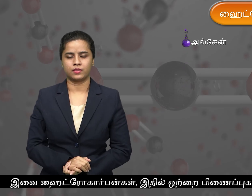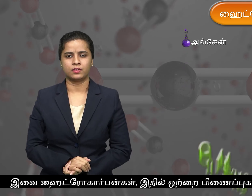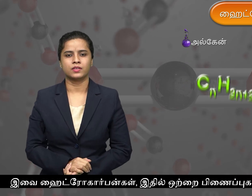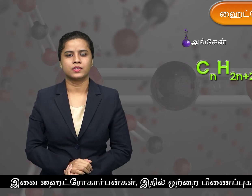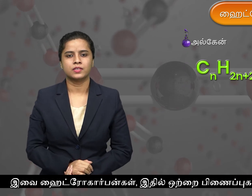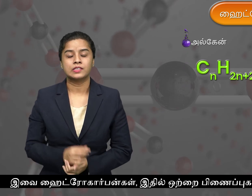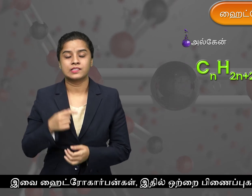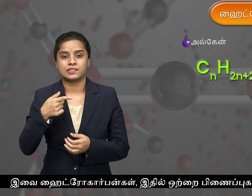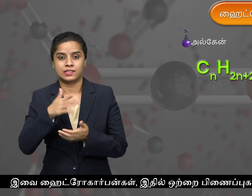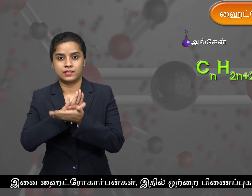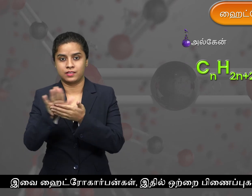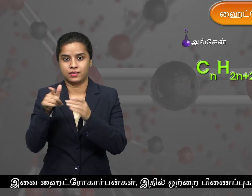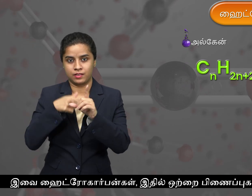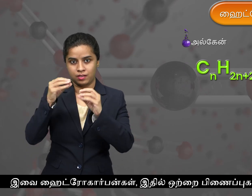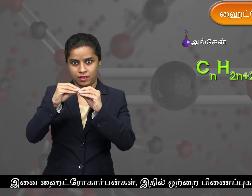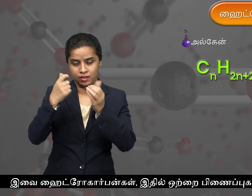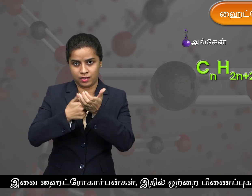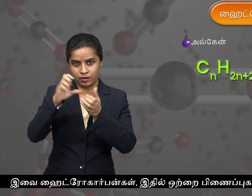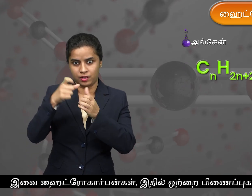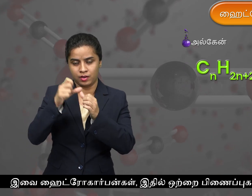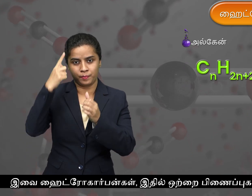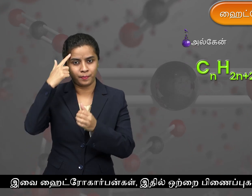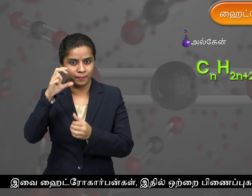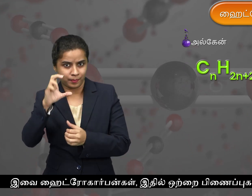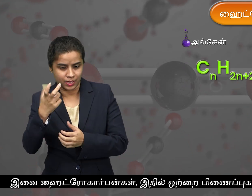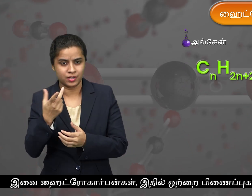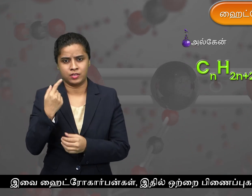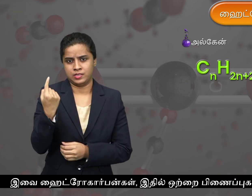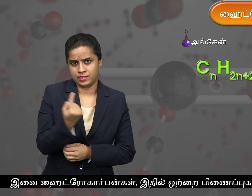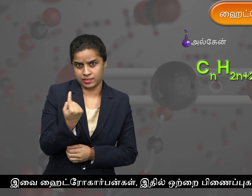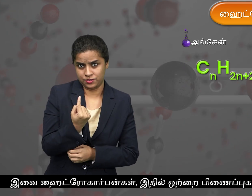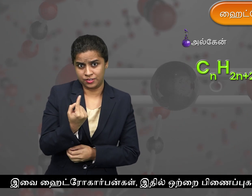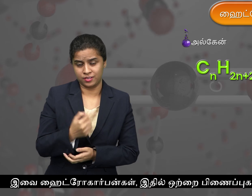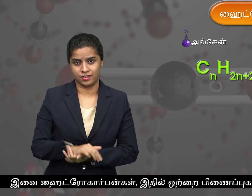இவை ஹைட்ரோகார்பன்கள். இதில் ஒற்றை பிணைப்புகள் மட்டுமே உள்ளன.